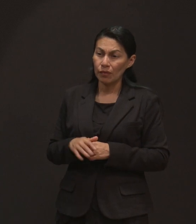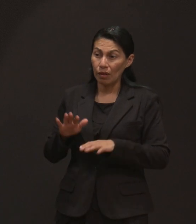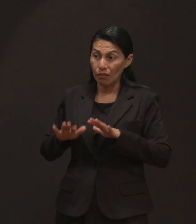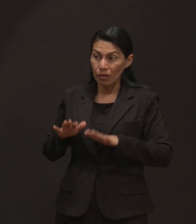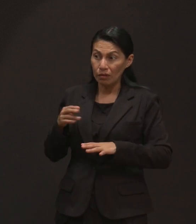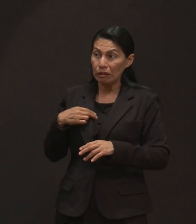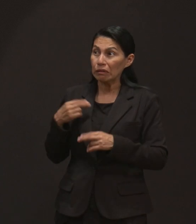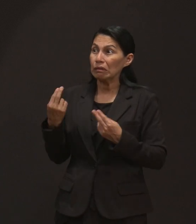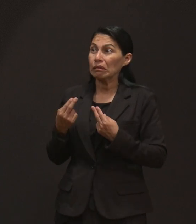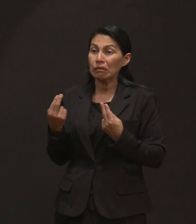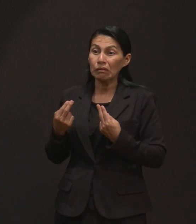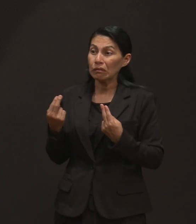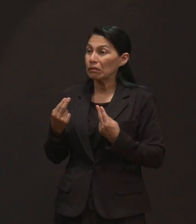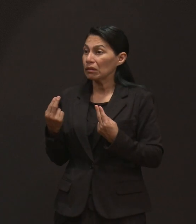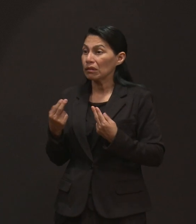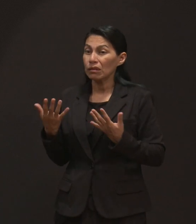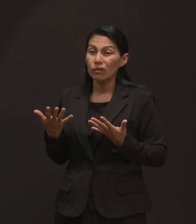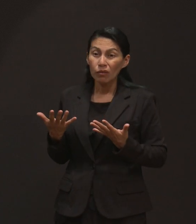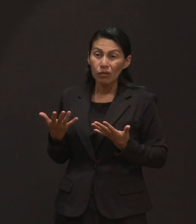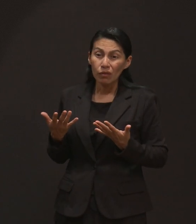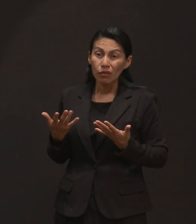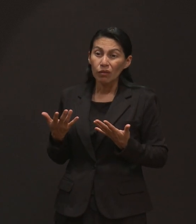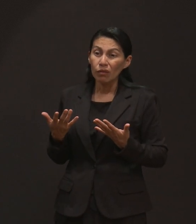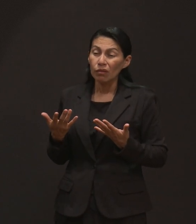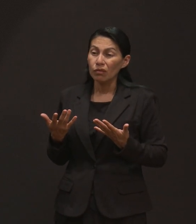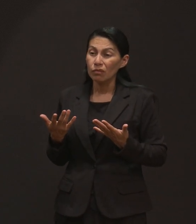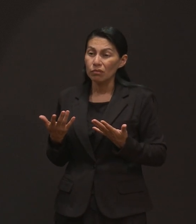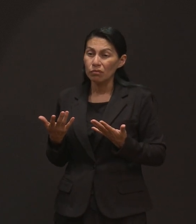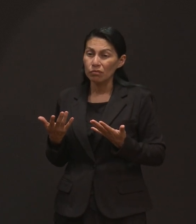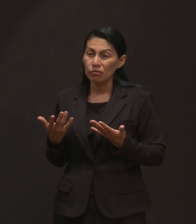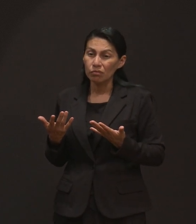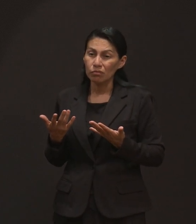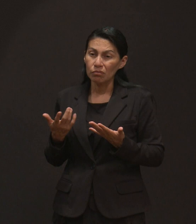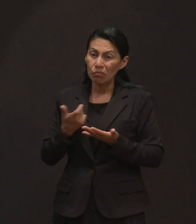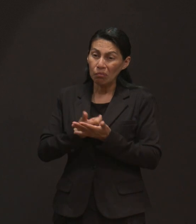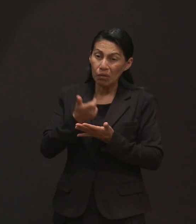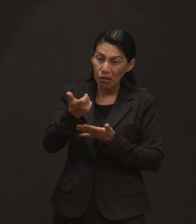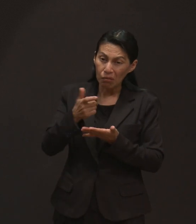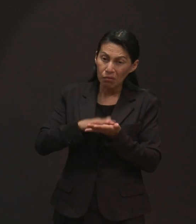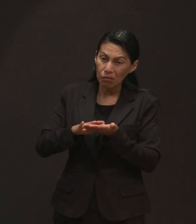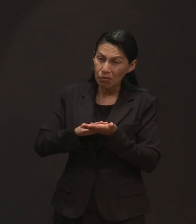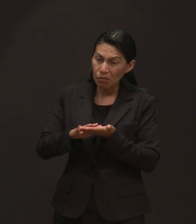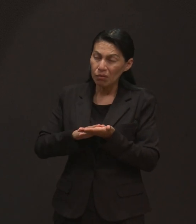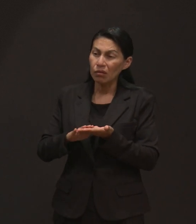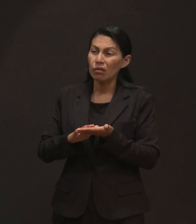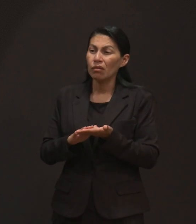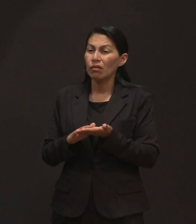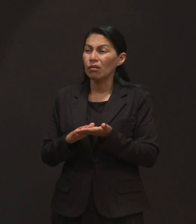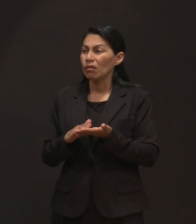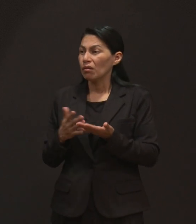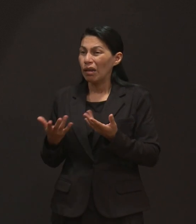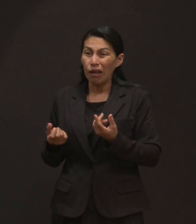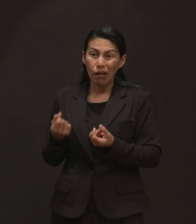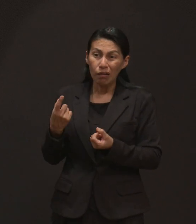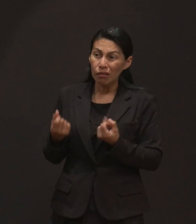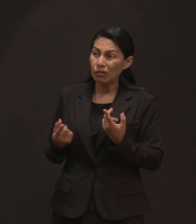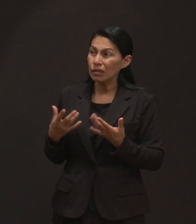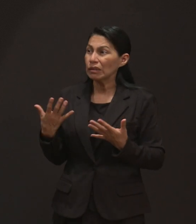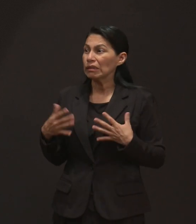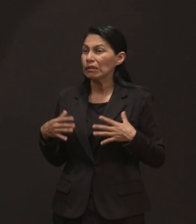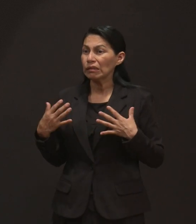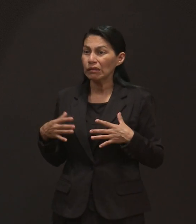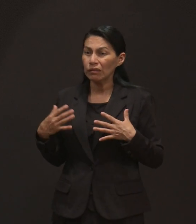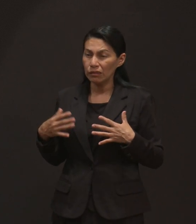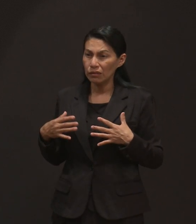en necesidad, que digo, bueno, necesito para saldar un pago,